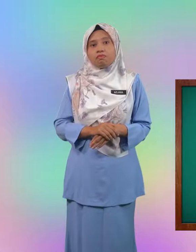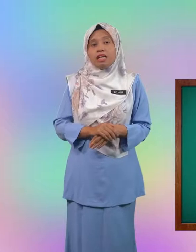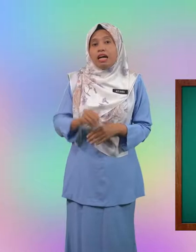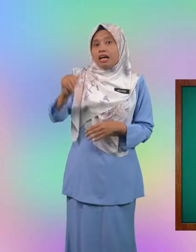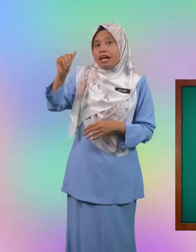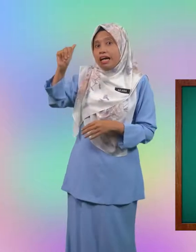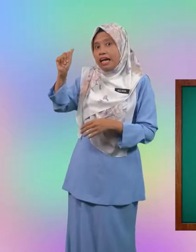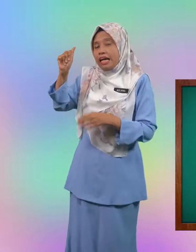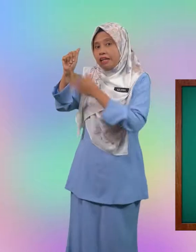A.